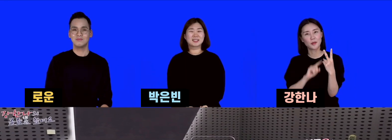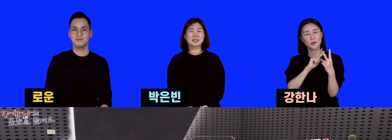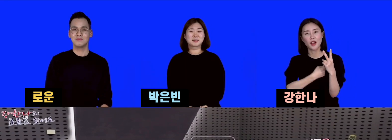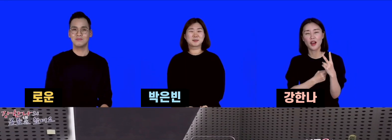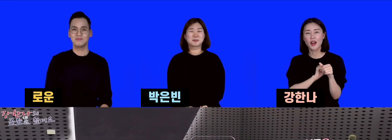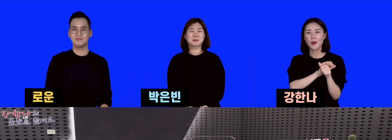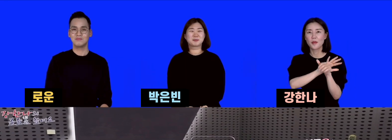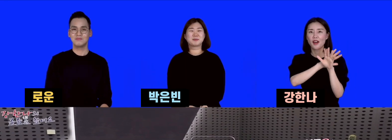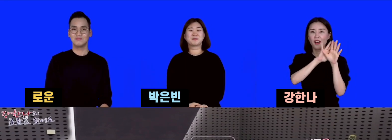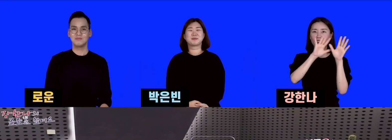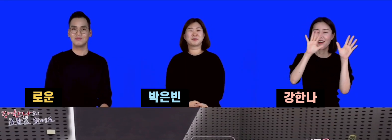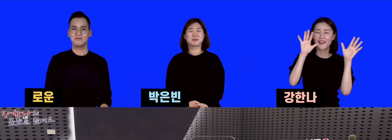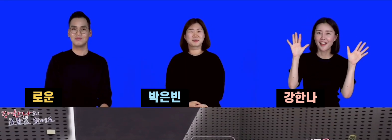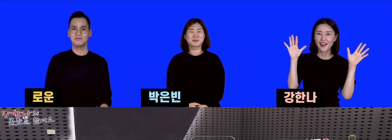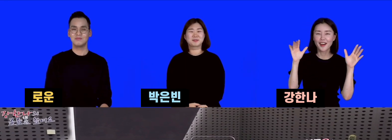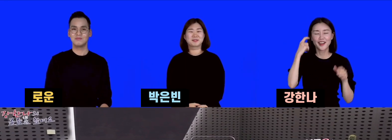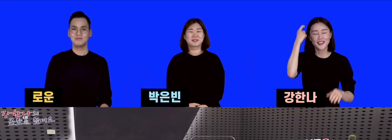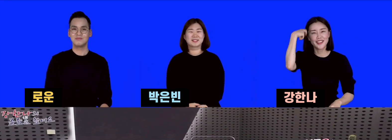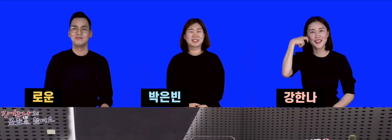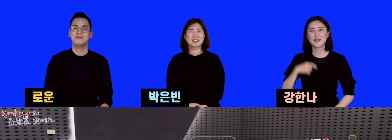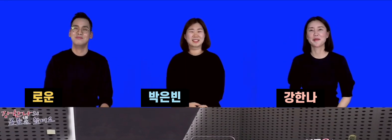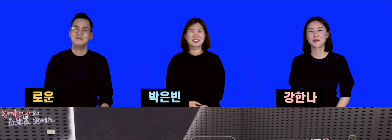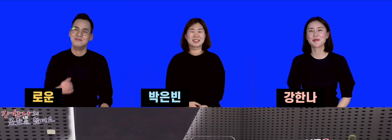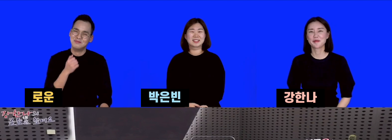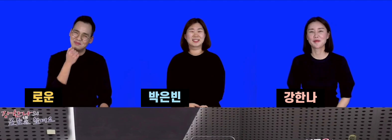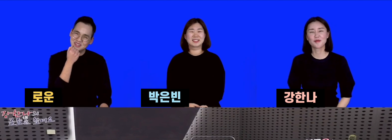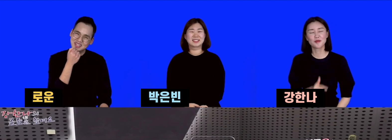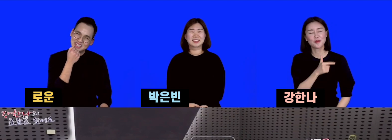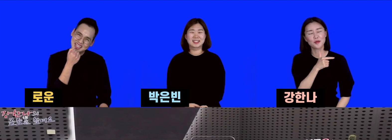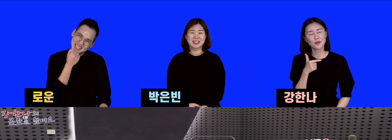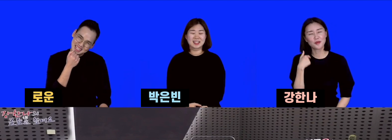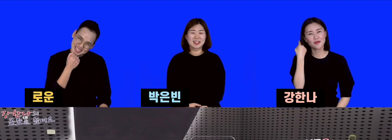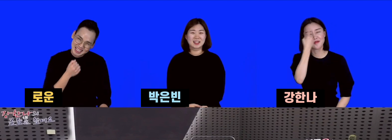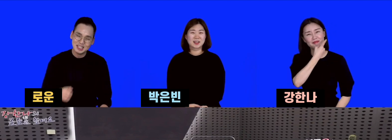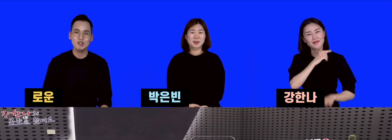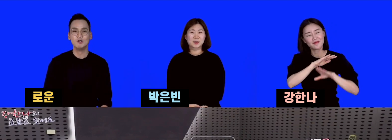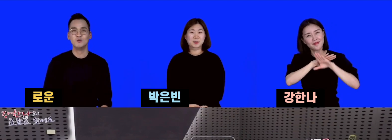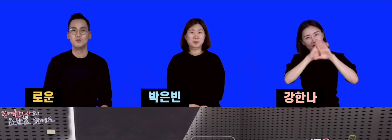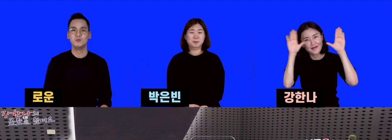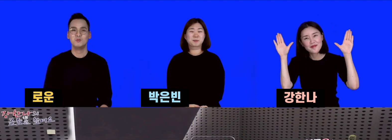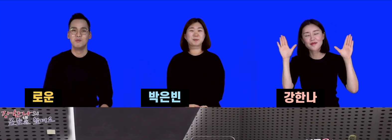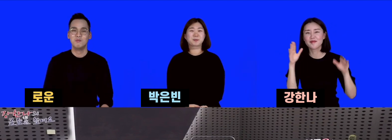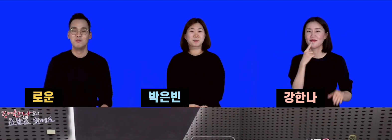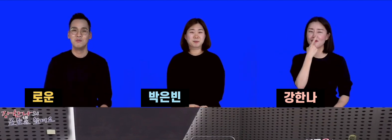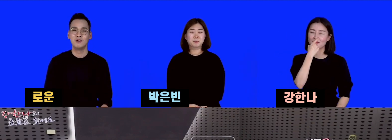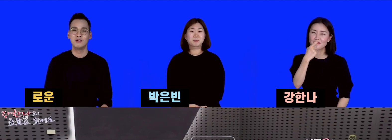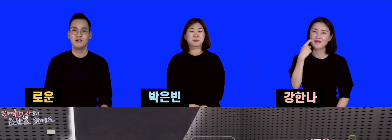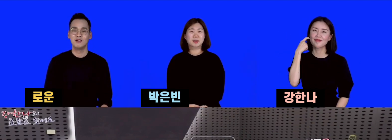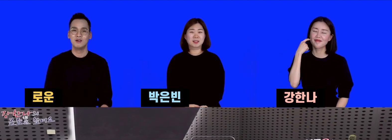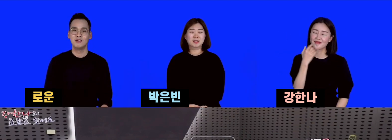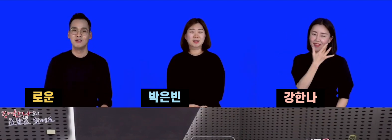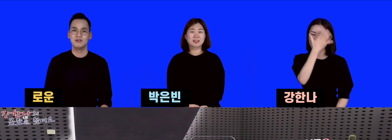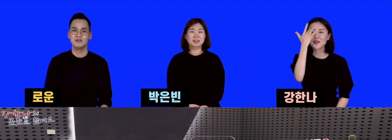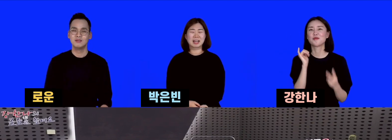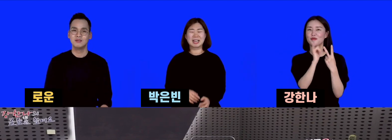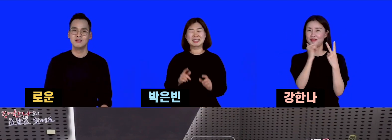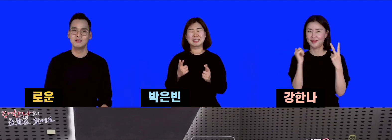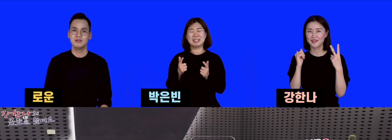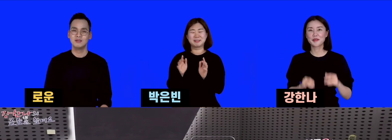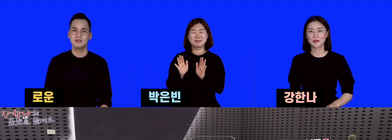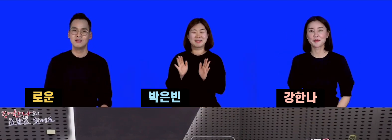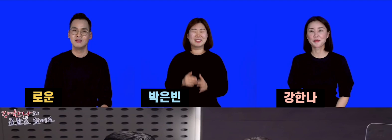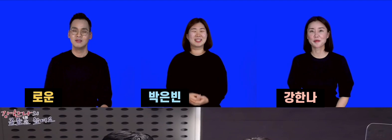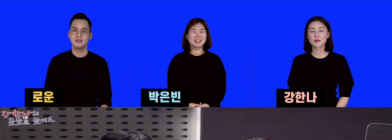조명기를 몇 개를 달고 들어오시는 줄 알았거든요 너무 지금 아름답고 너무 지금 멋지시지 않습니까 지금